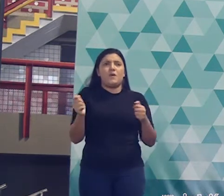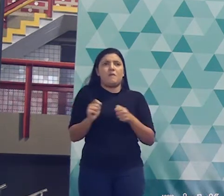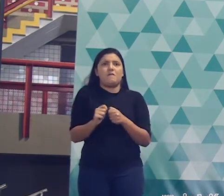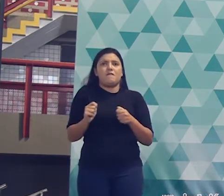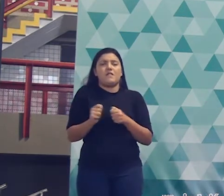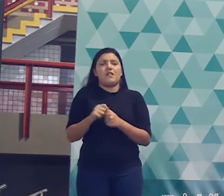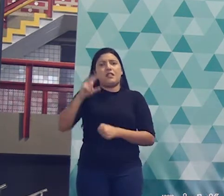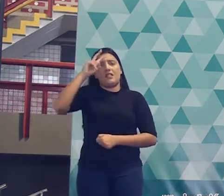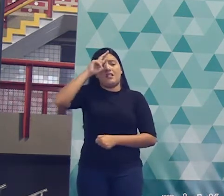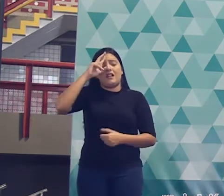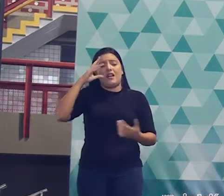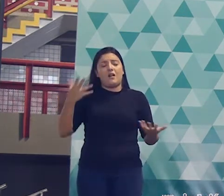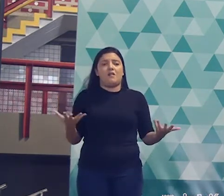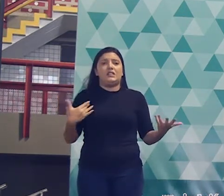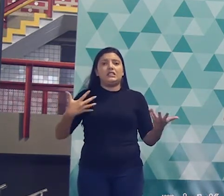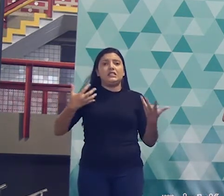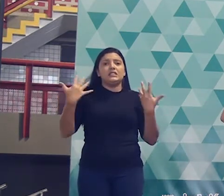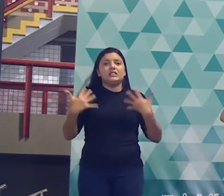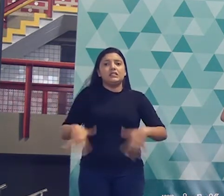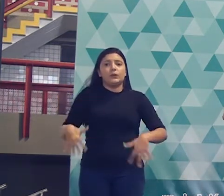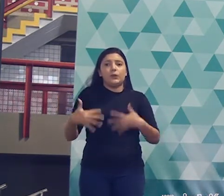que a gente resolve essa questão, galera?